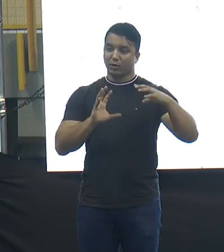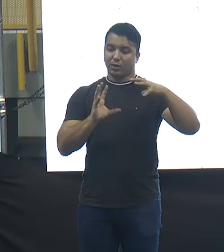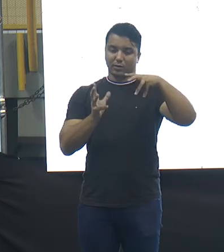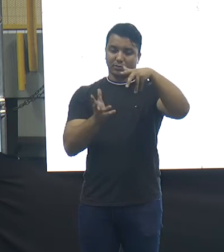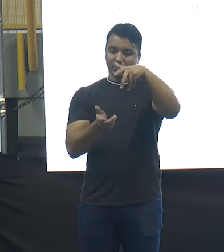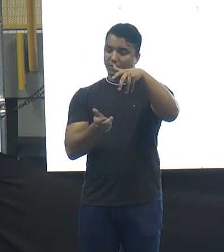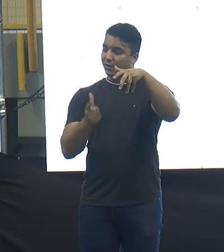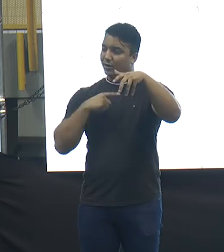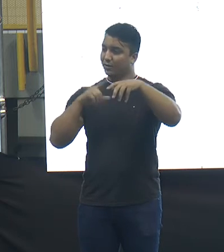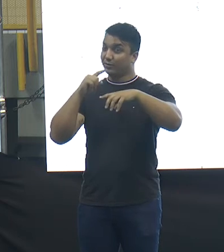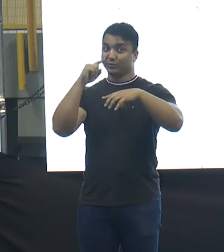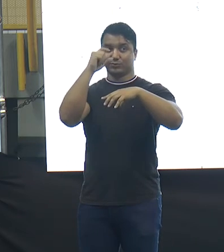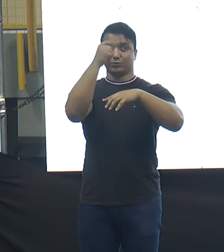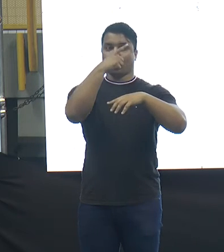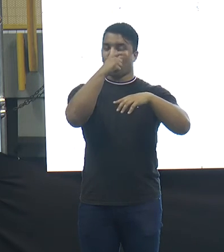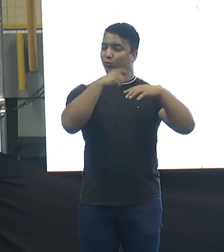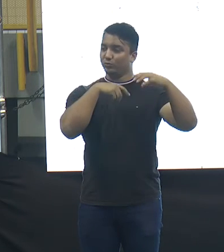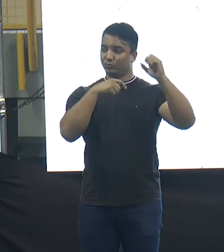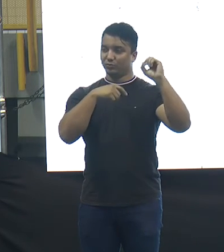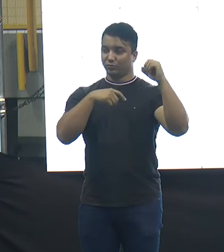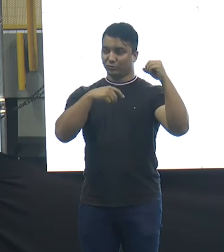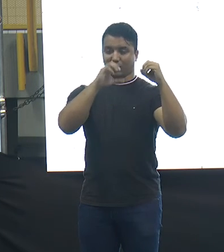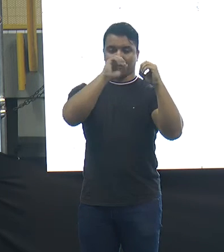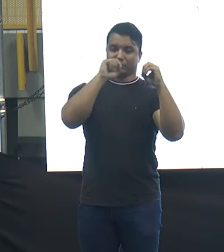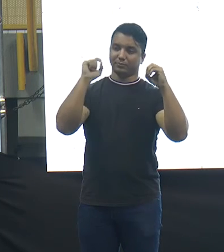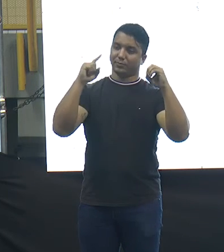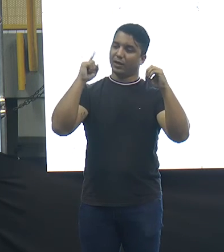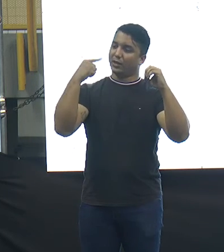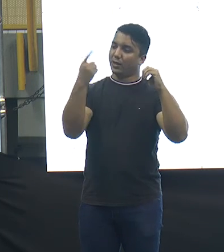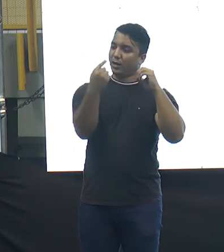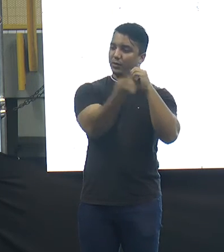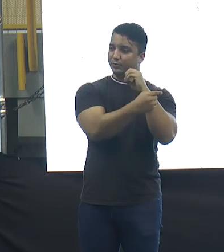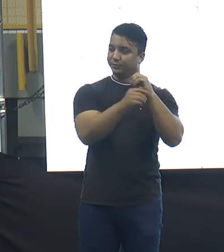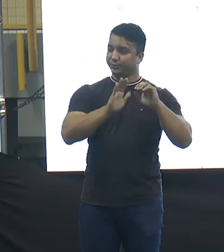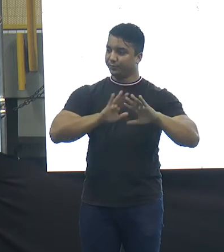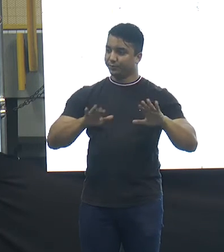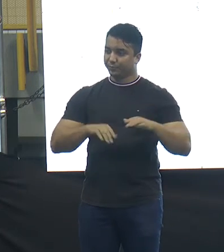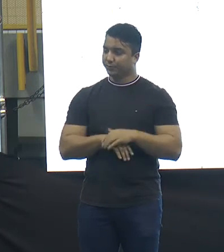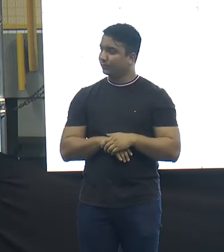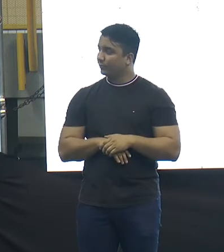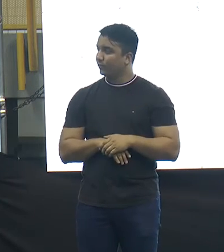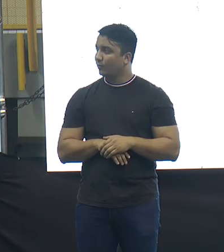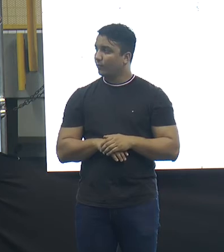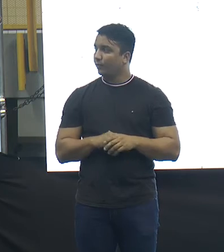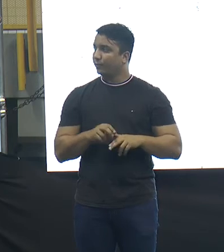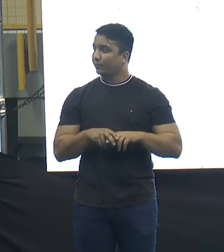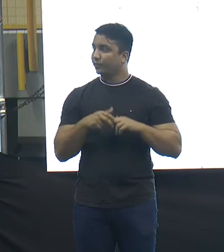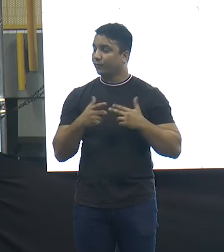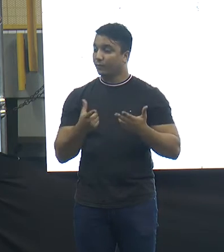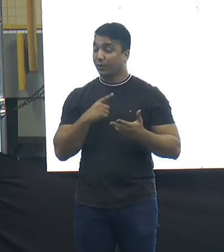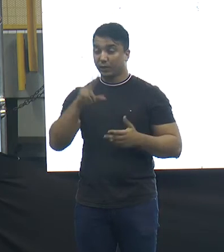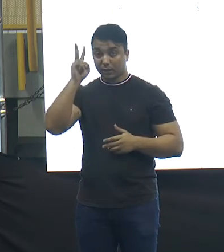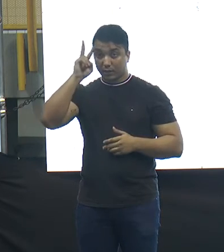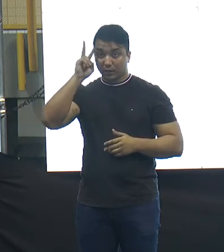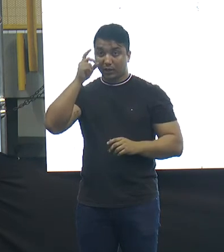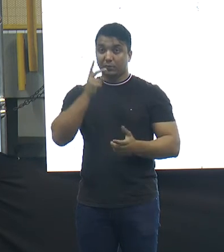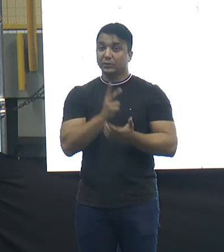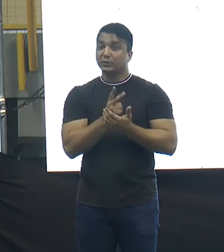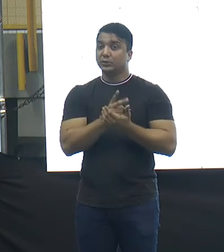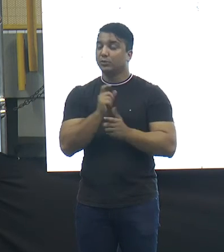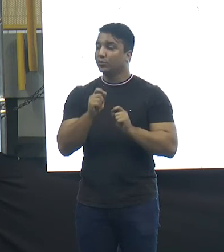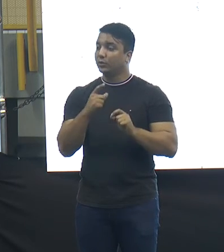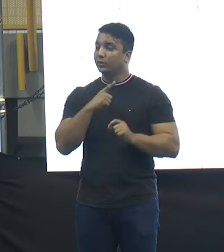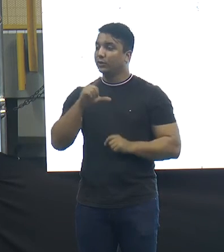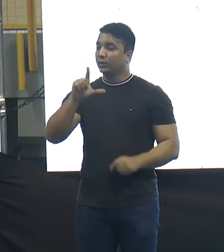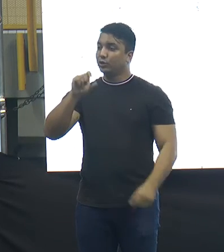Terra faz em torno do Sol. Ok? Certo? Ou seja, lembra sempre,